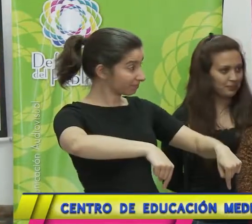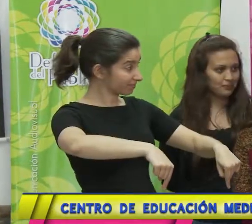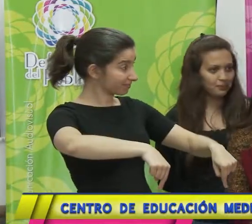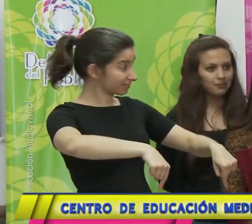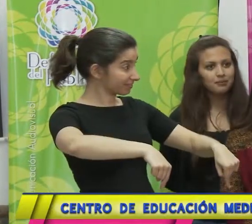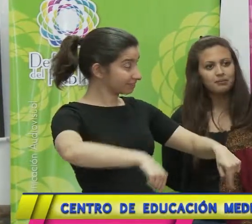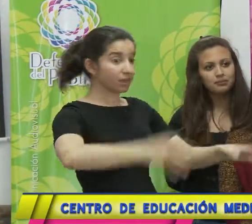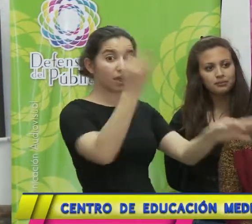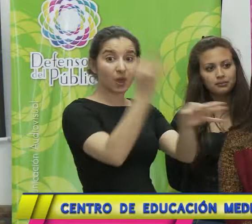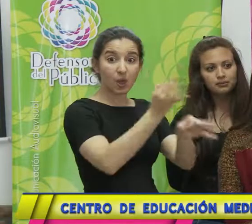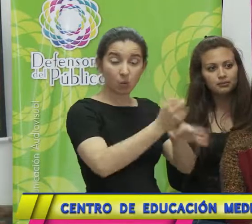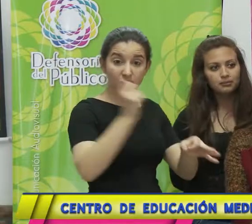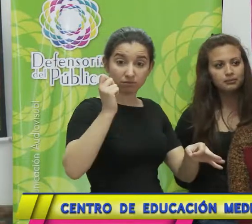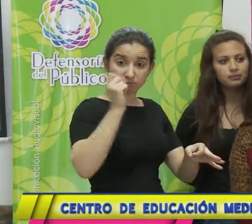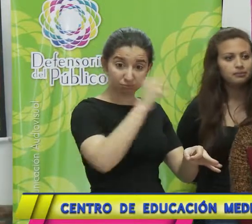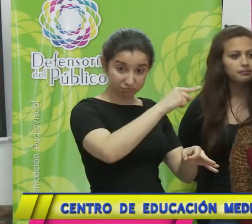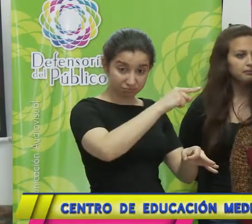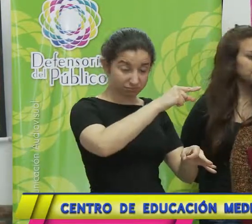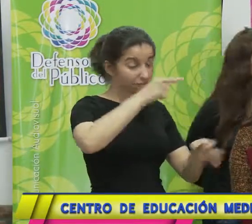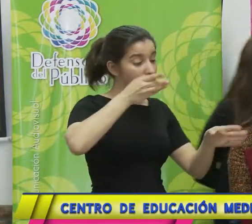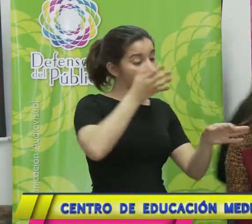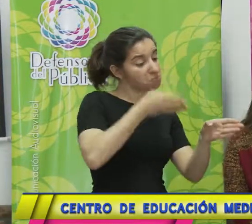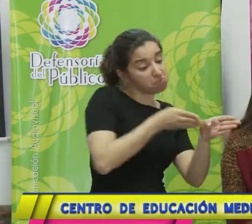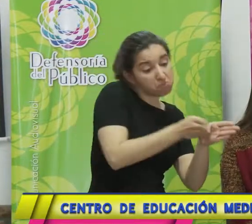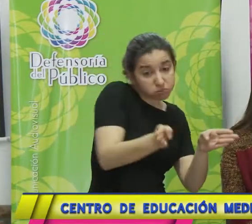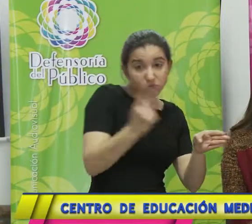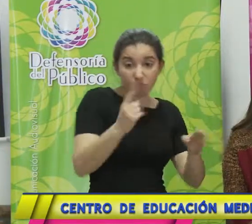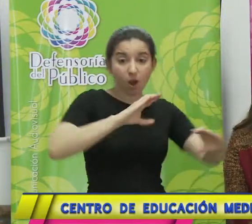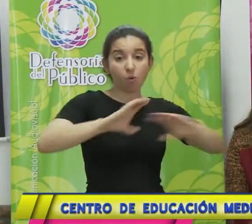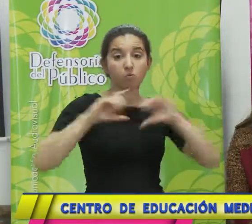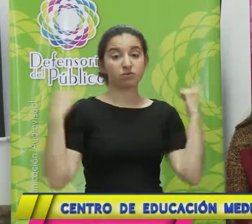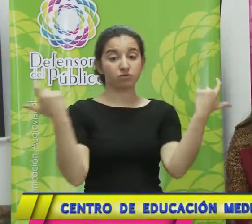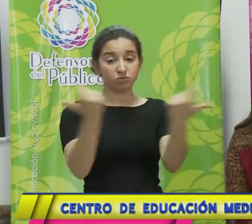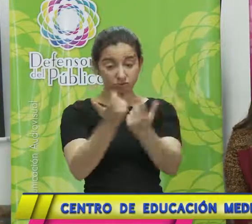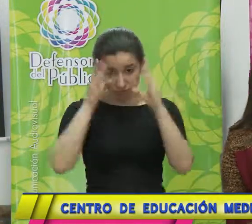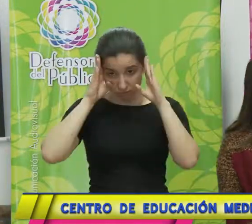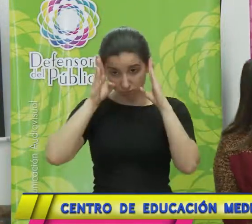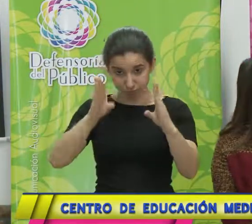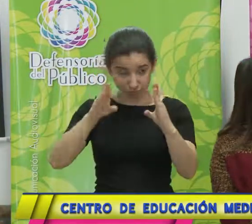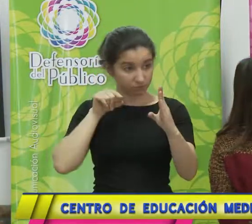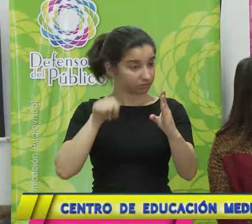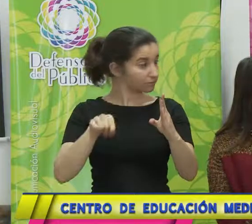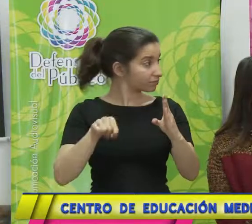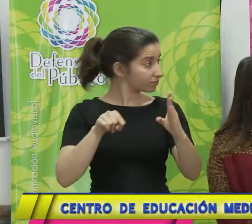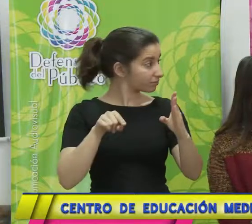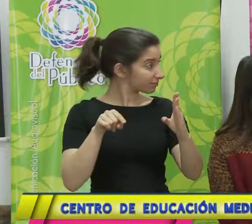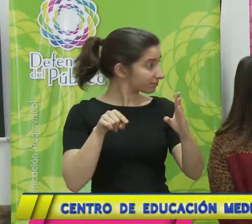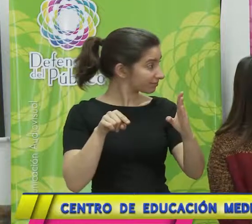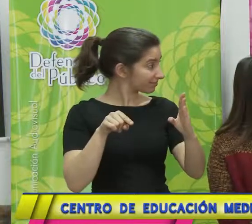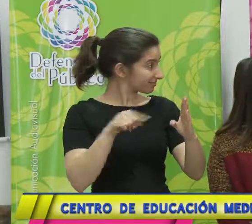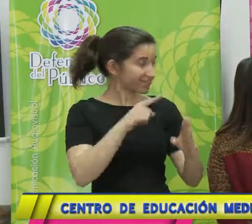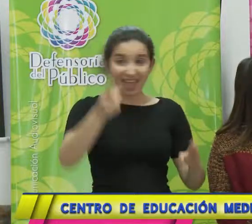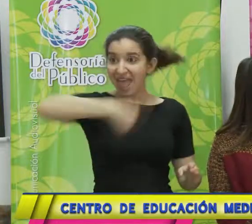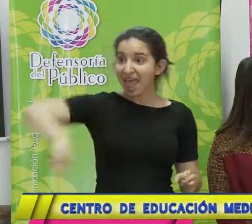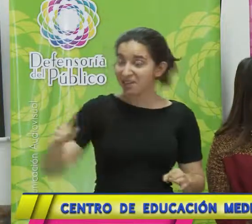nuestra colegio tiene la orientación la modalidad de comunicación social o sea tenemos bastante de